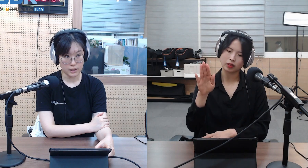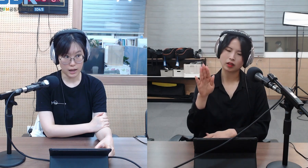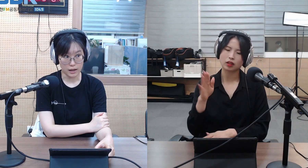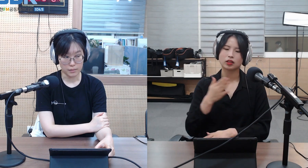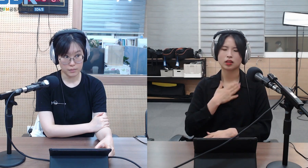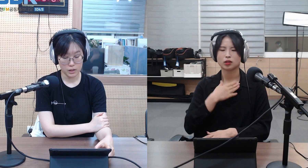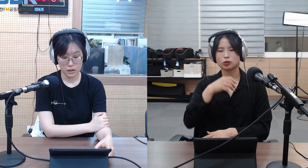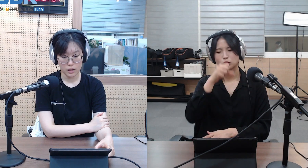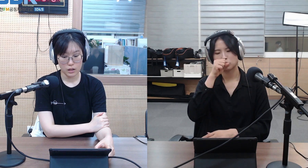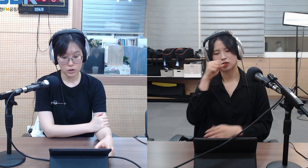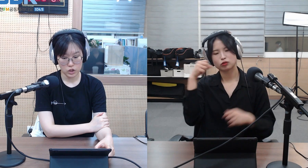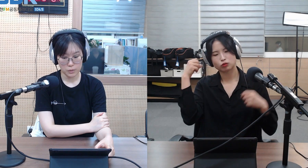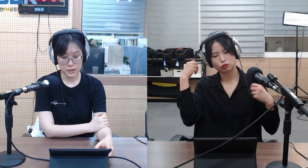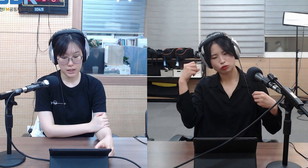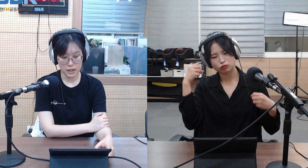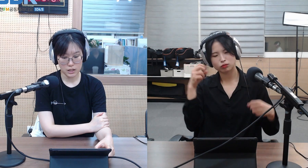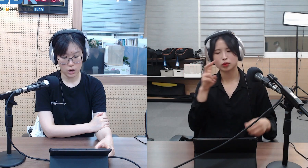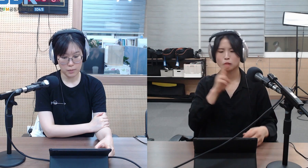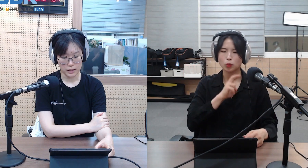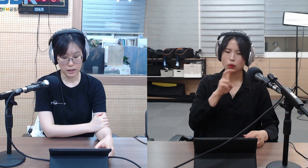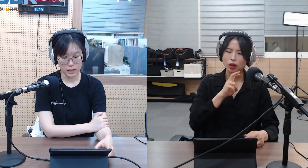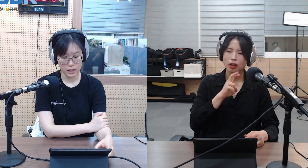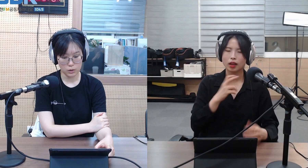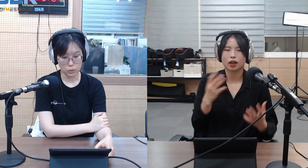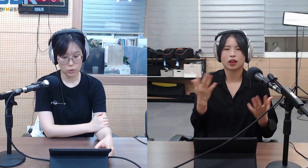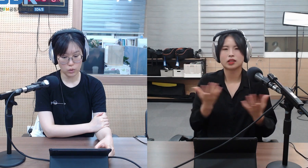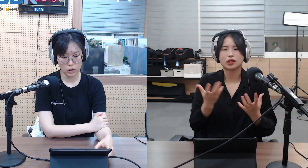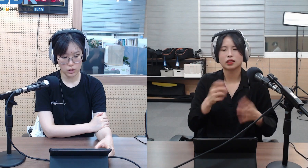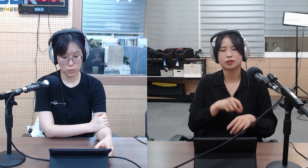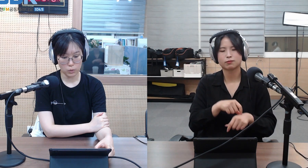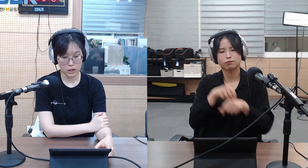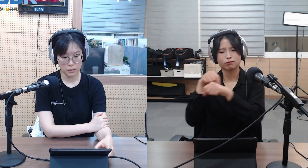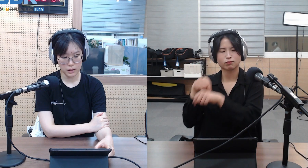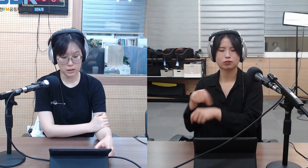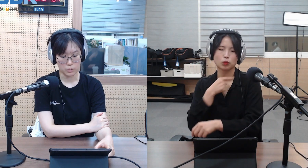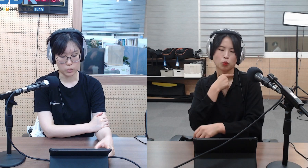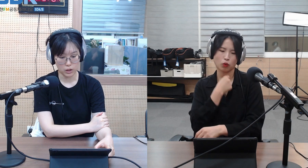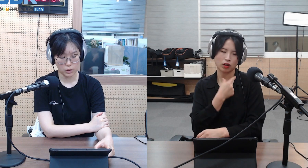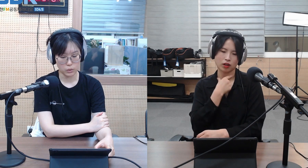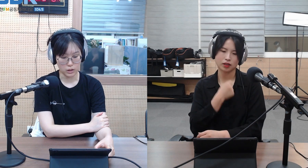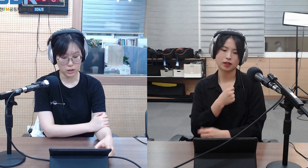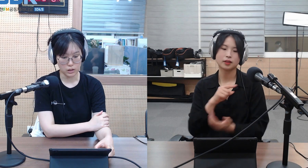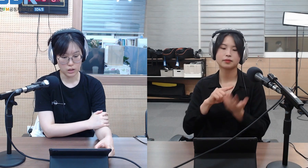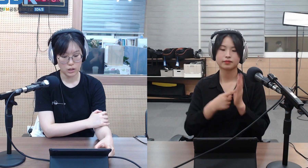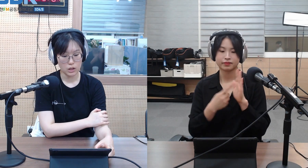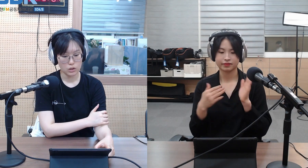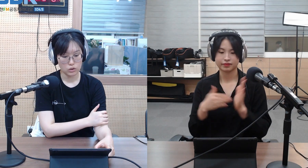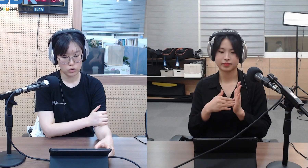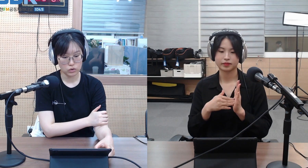아니다. 취업시장에서 마땅히 노동권을 보장받지 못하고 있는